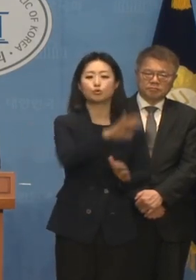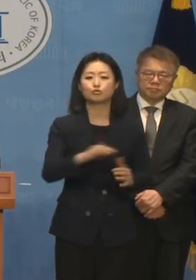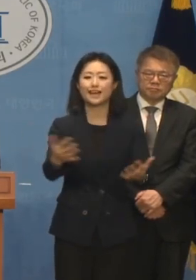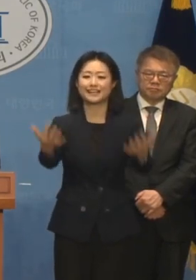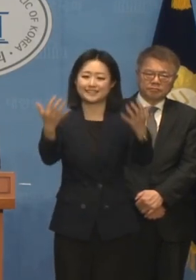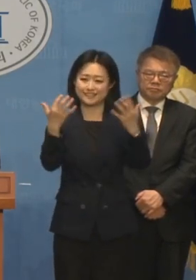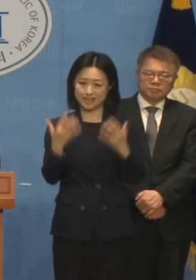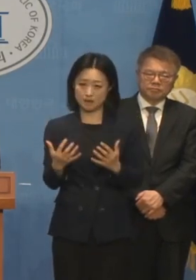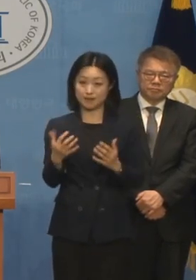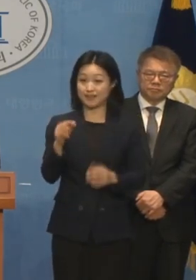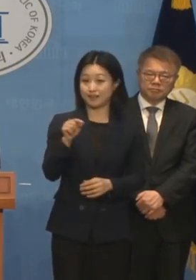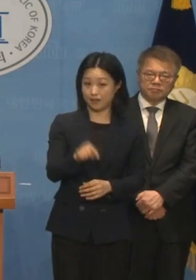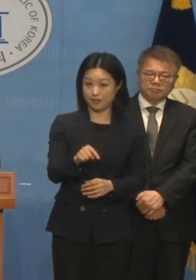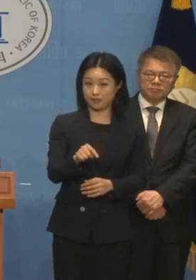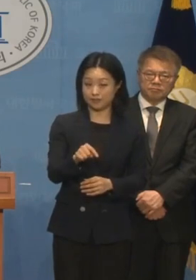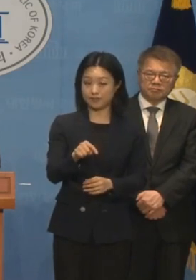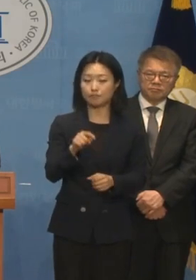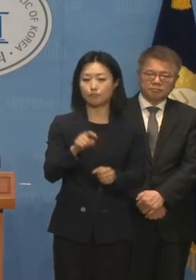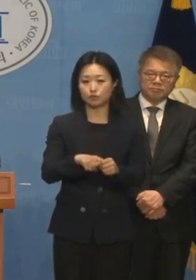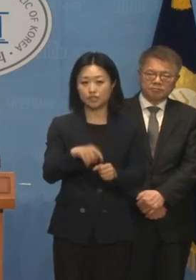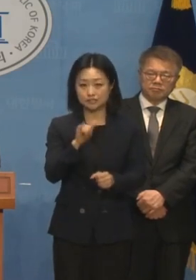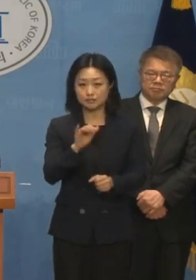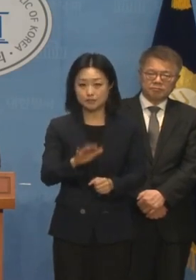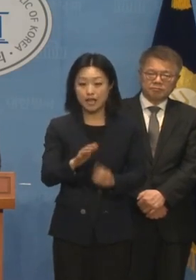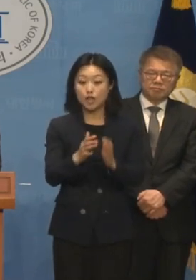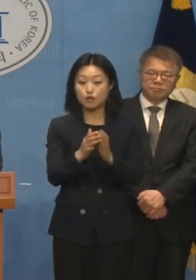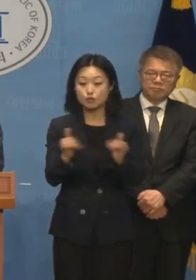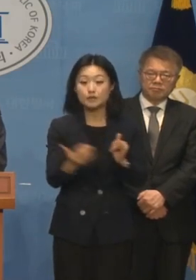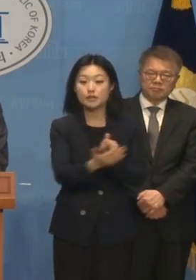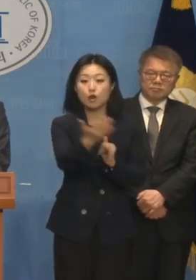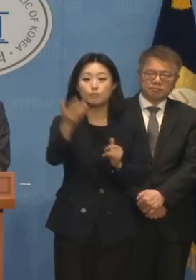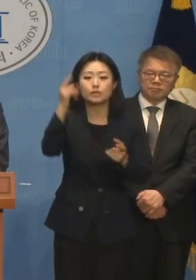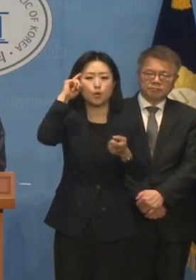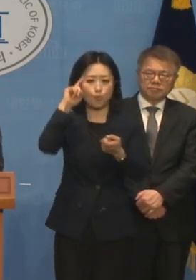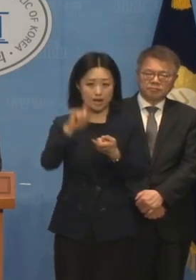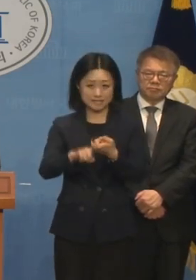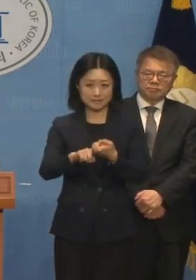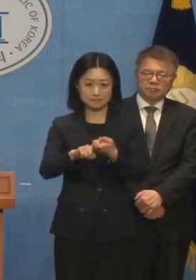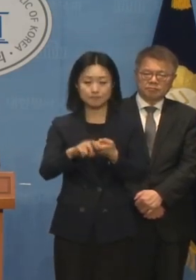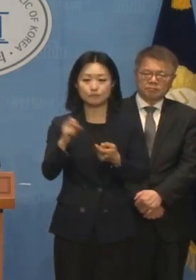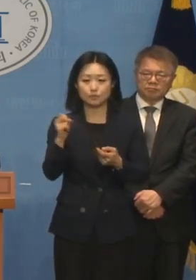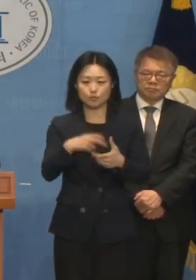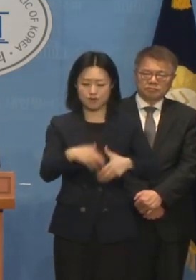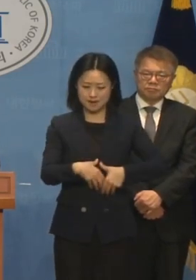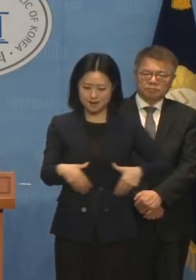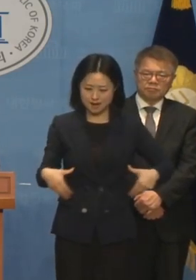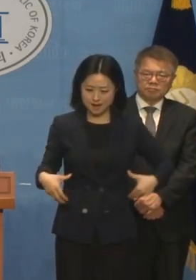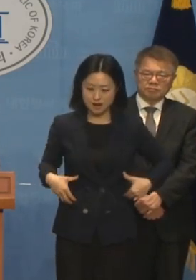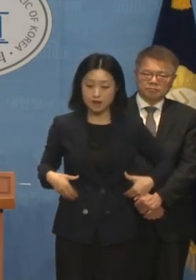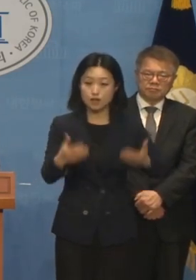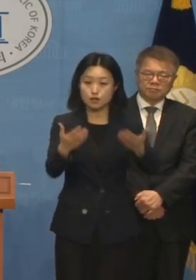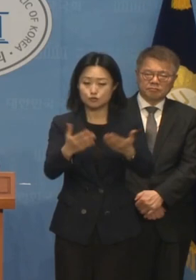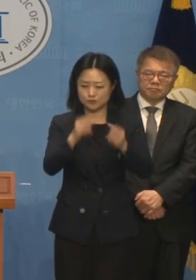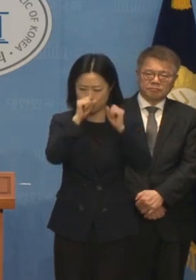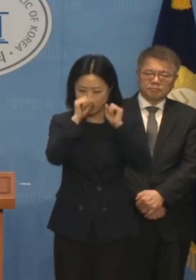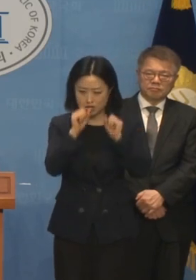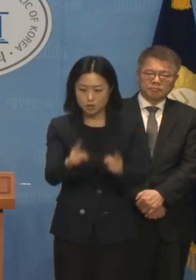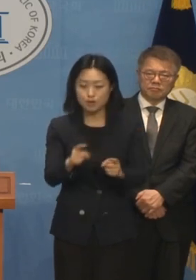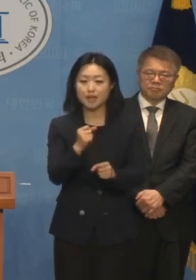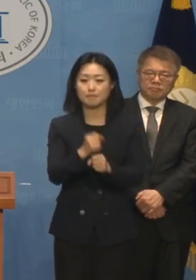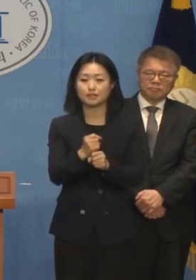참여할 수 있게, 그리고 국민의 관심과 이해를 높이는 계기를